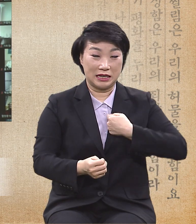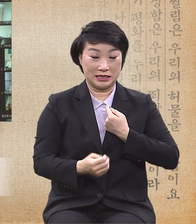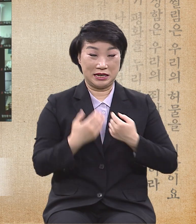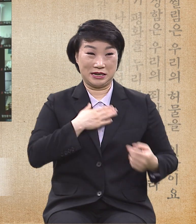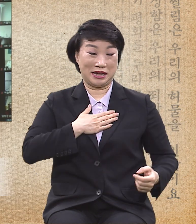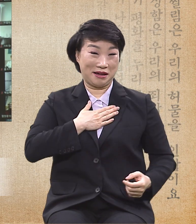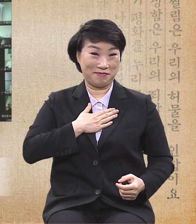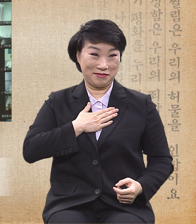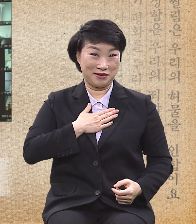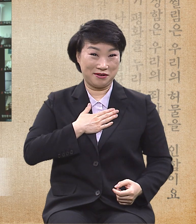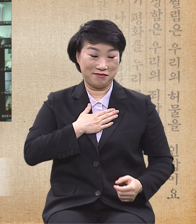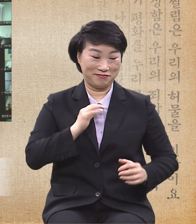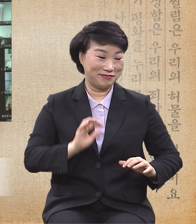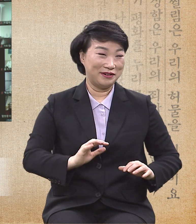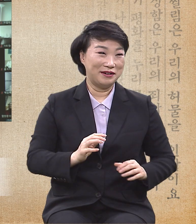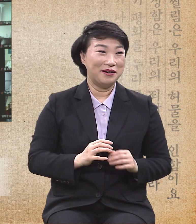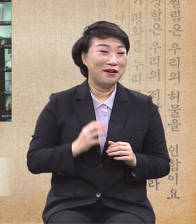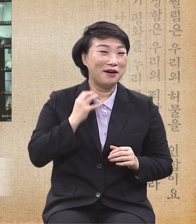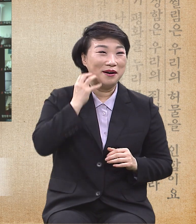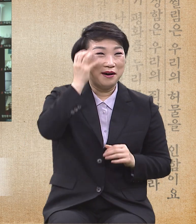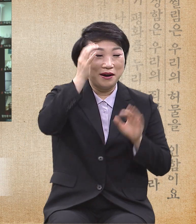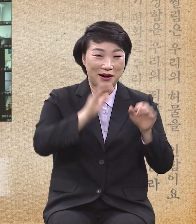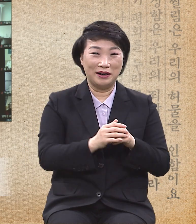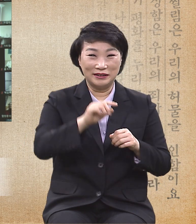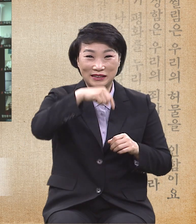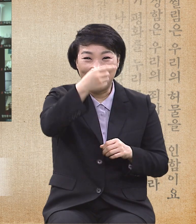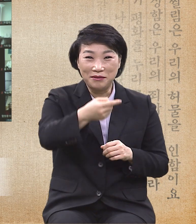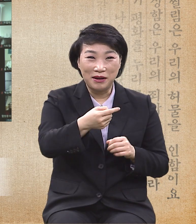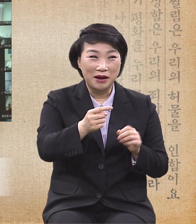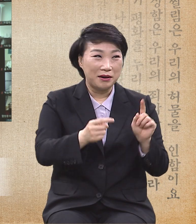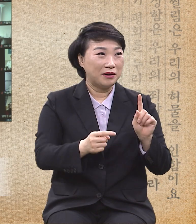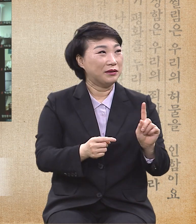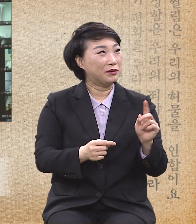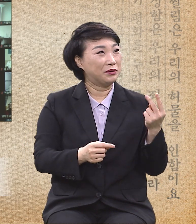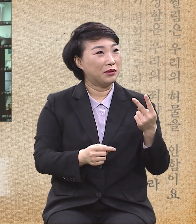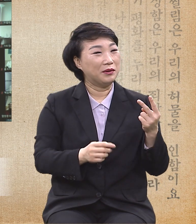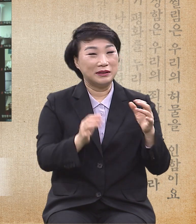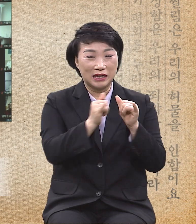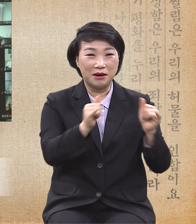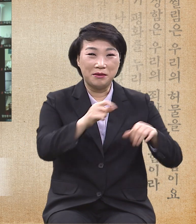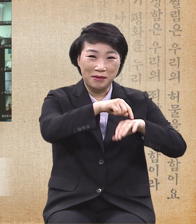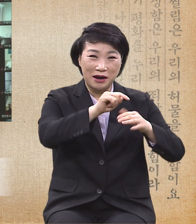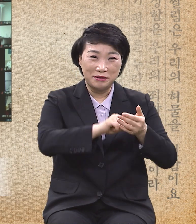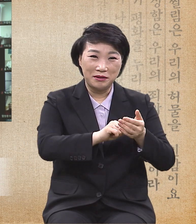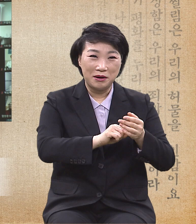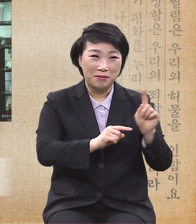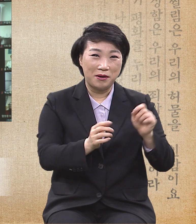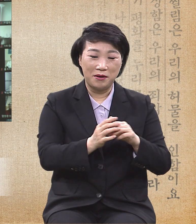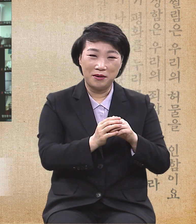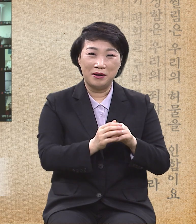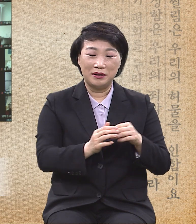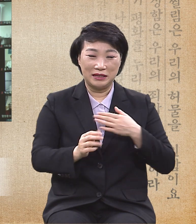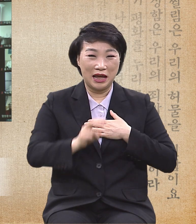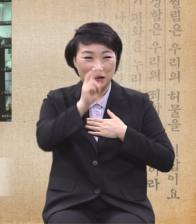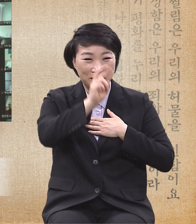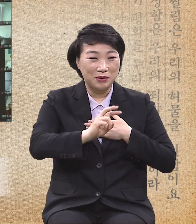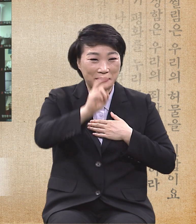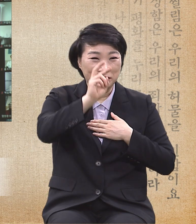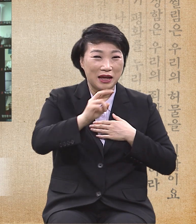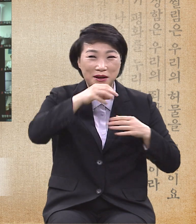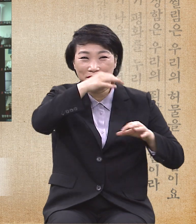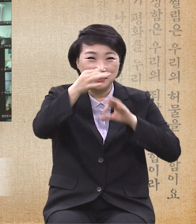감정이 북받쳐서 다음에 사람들의 마음을 막 그냥 자기 노래